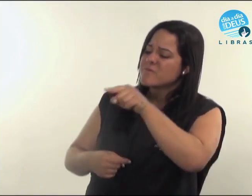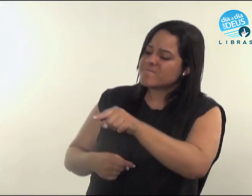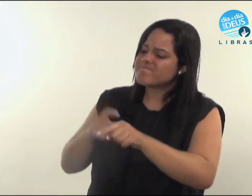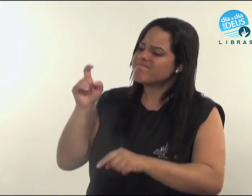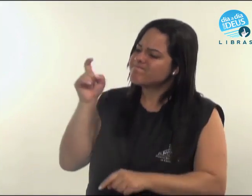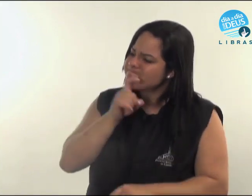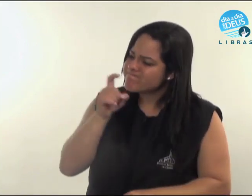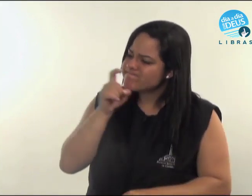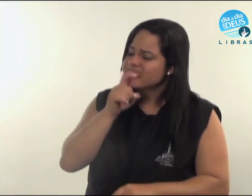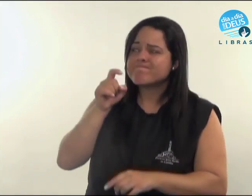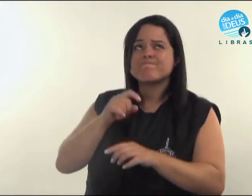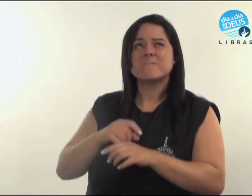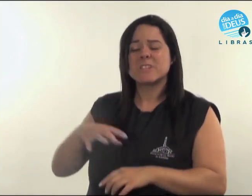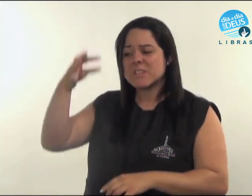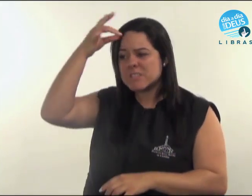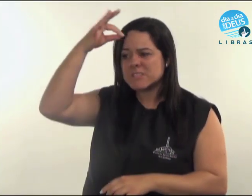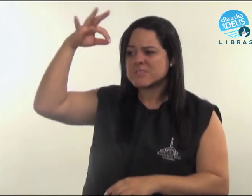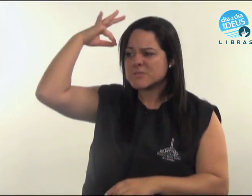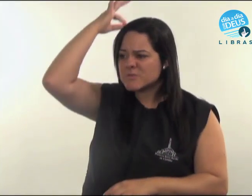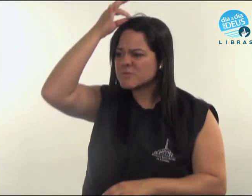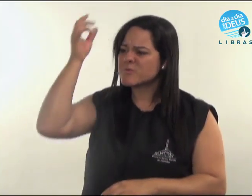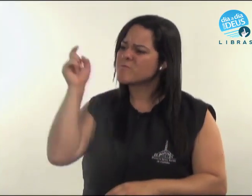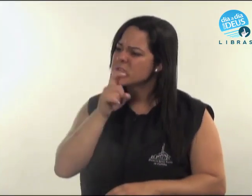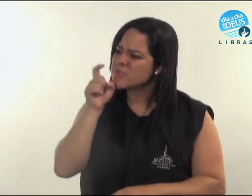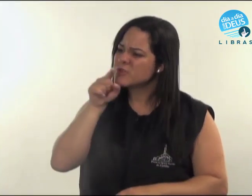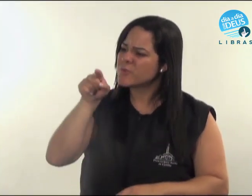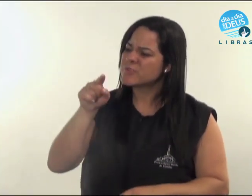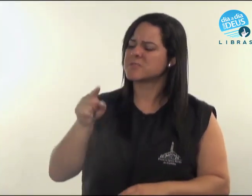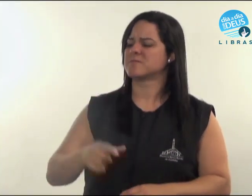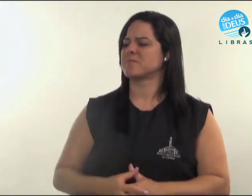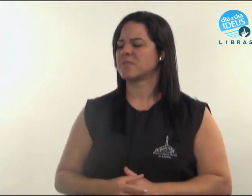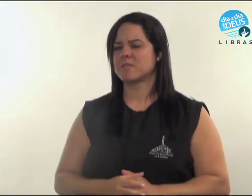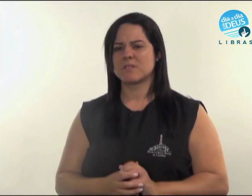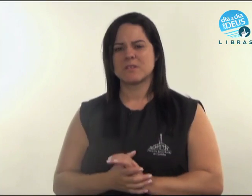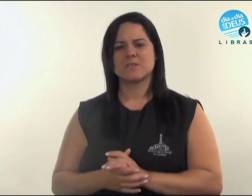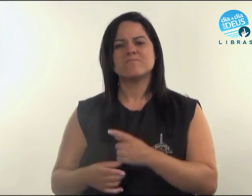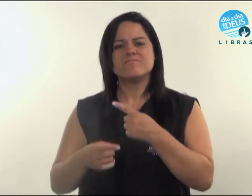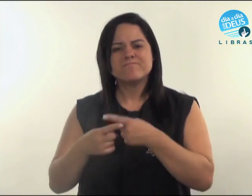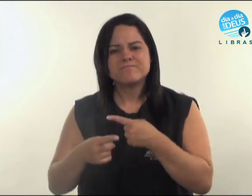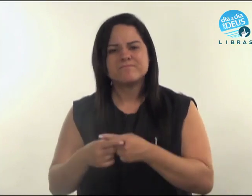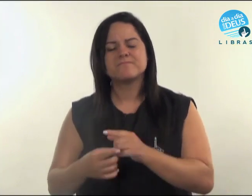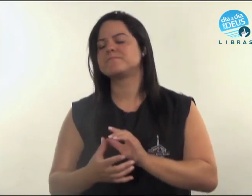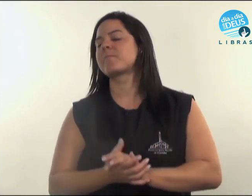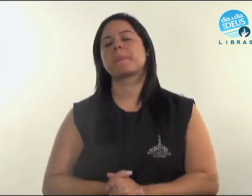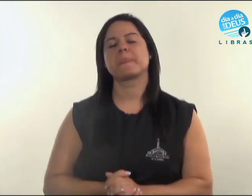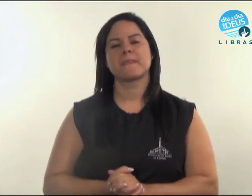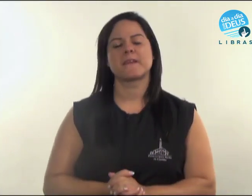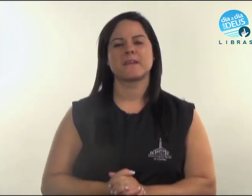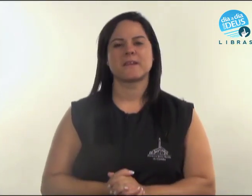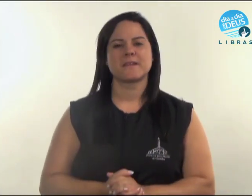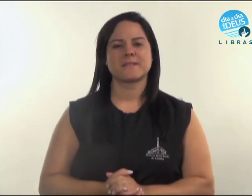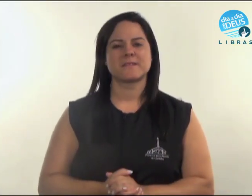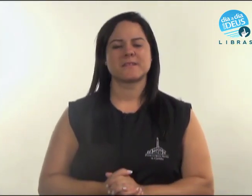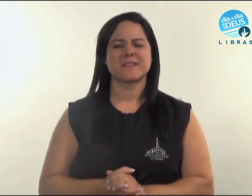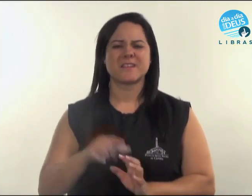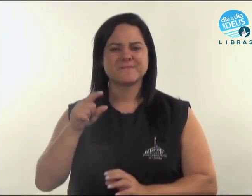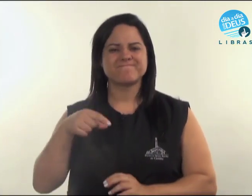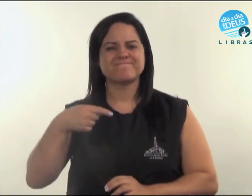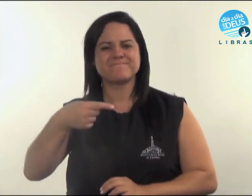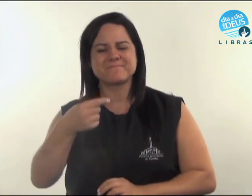você mentiu para o Espírito Santo? E aí, o próximo passo foi algo que